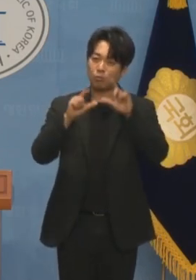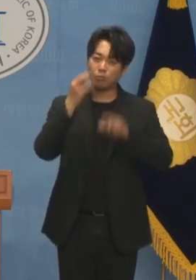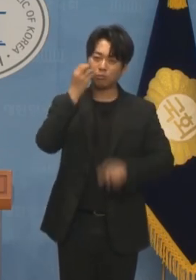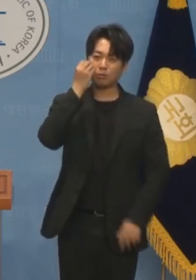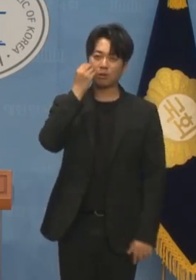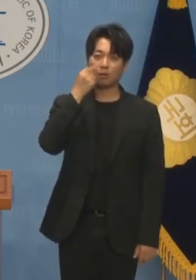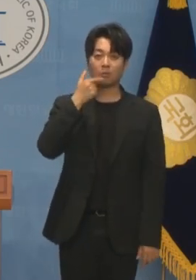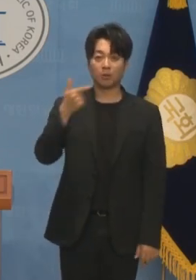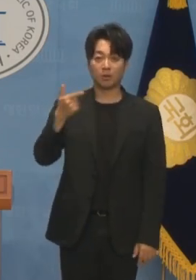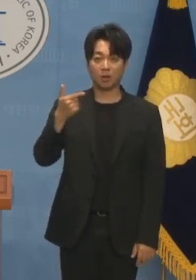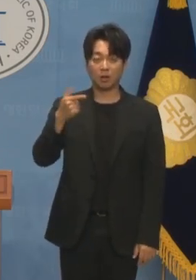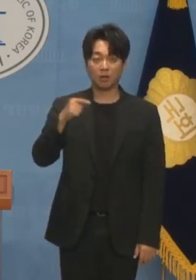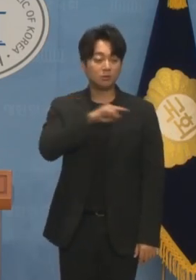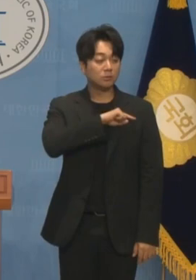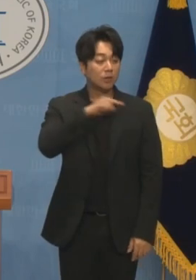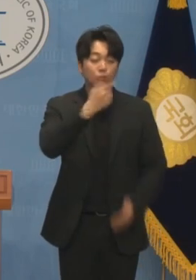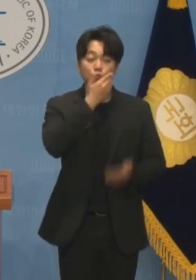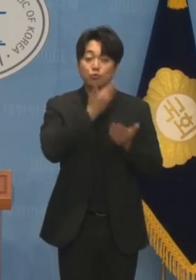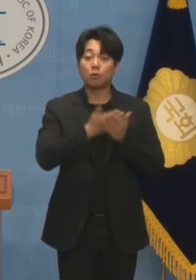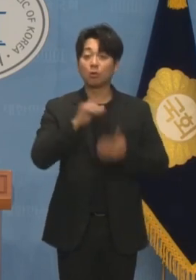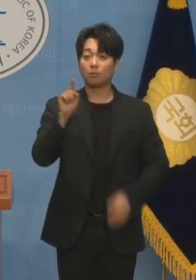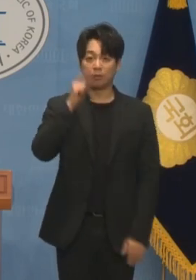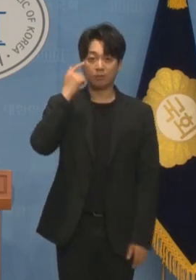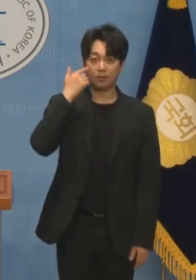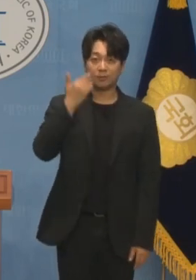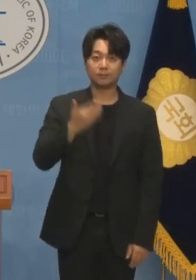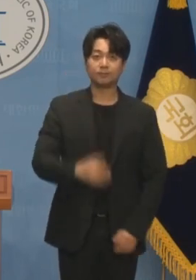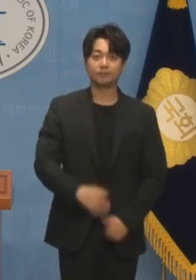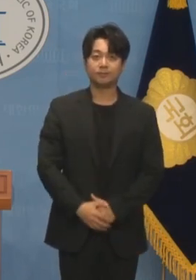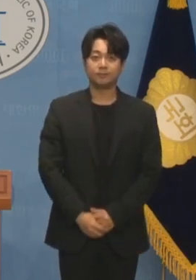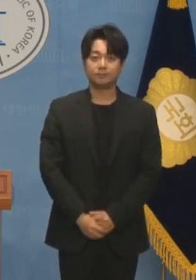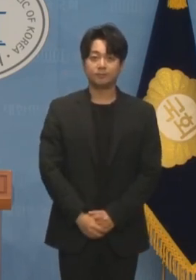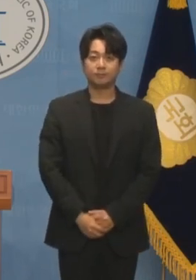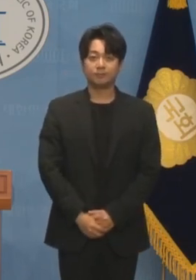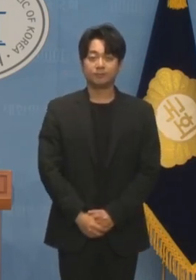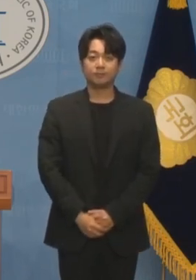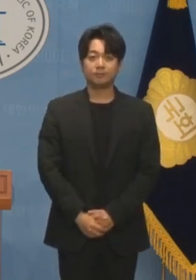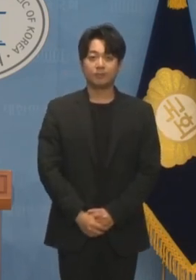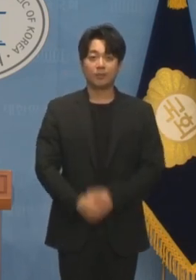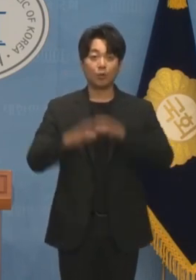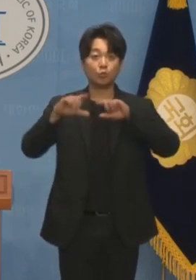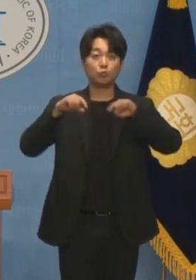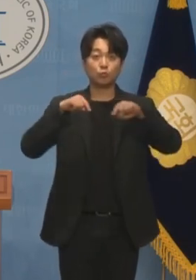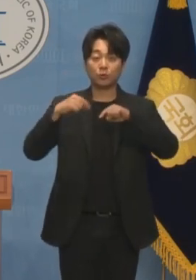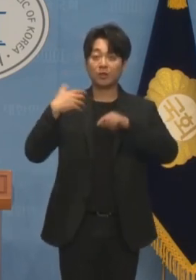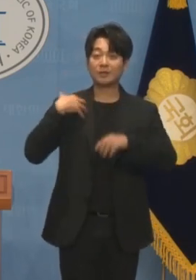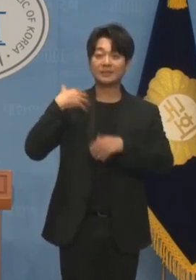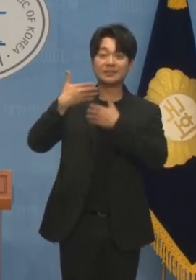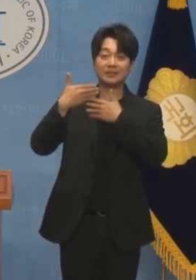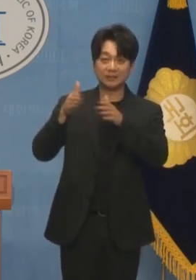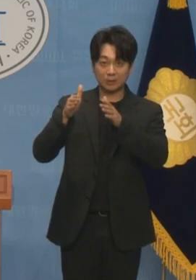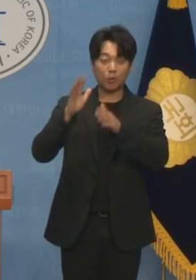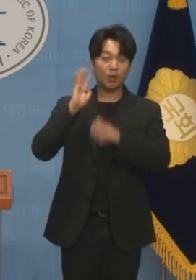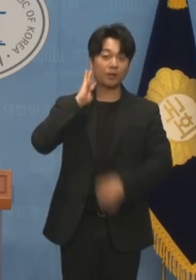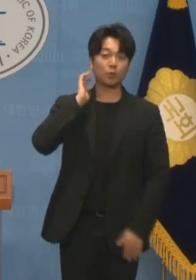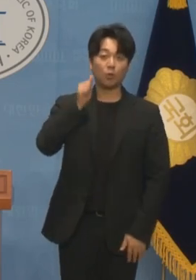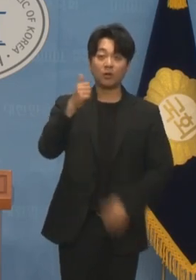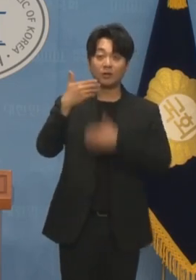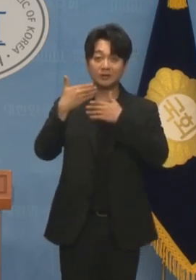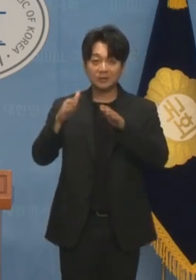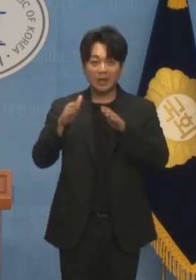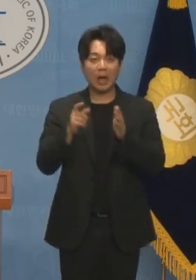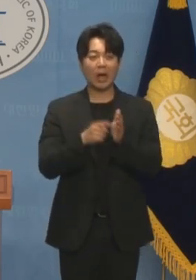무엇이 우선순위였던 겁니까 논란이 일자 국무조정실 대통령실이 일사불란하게